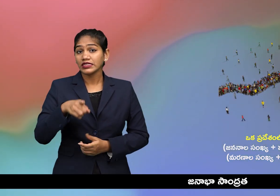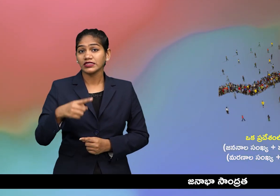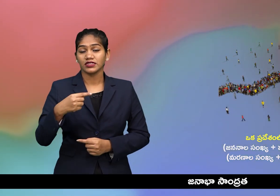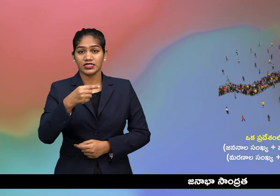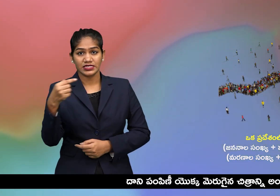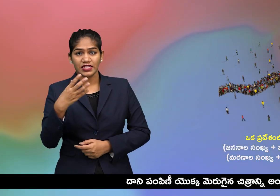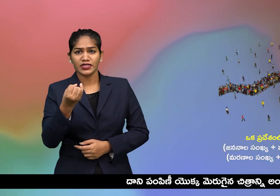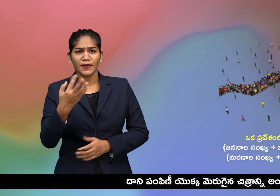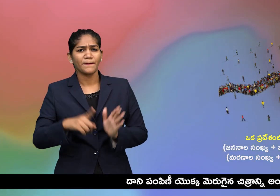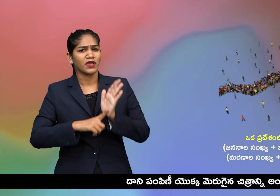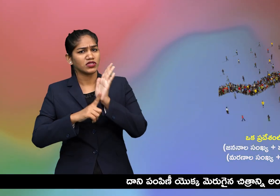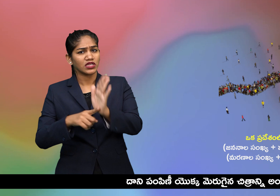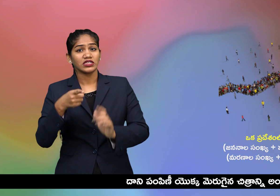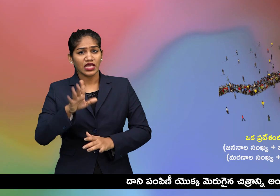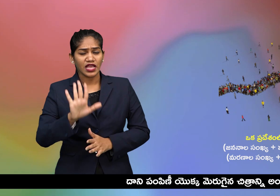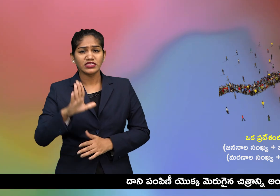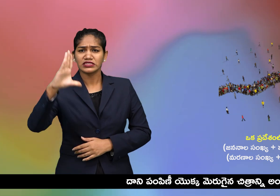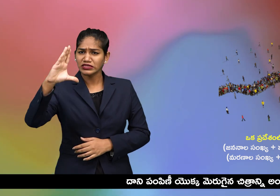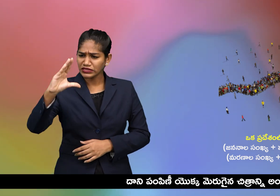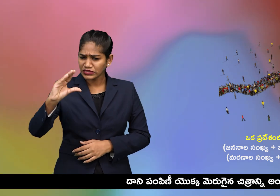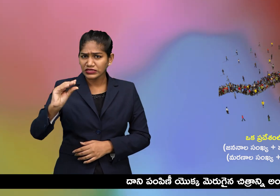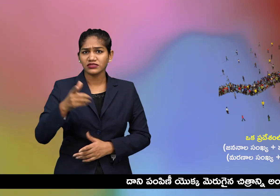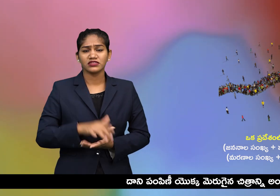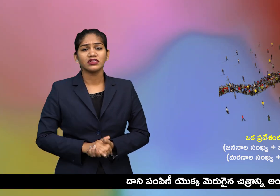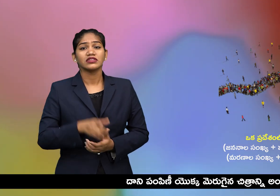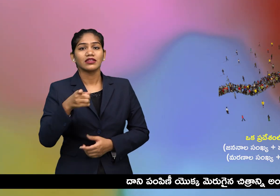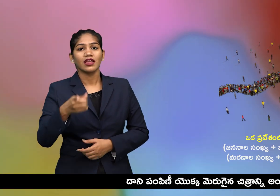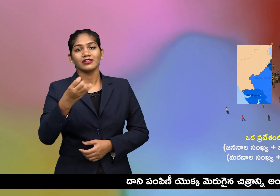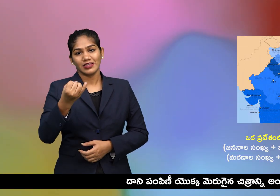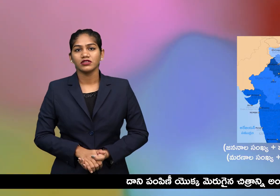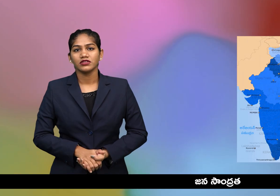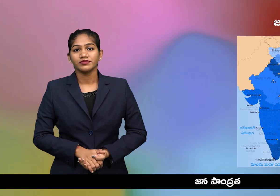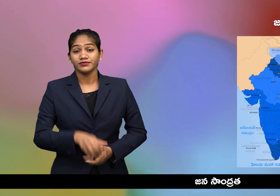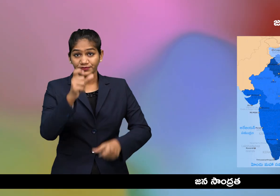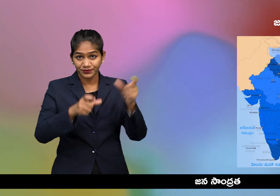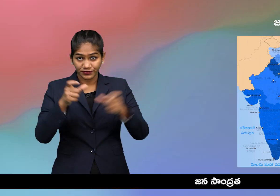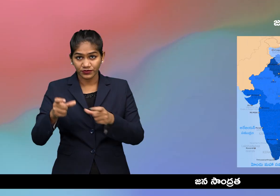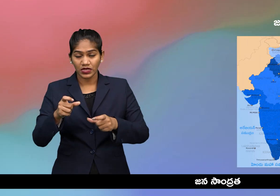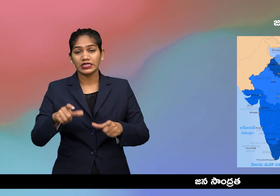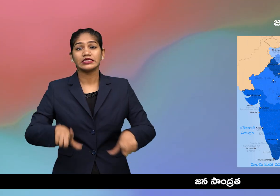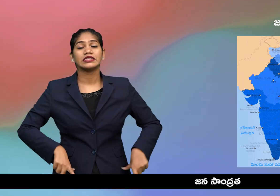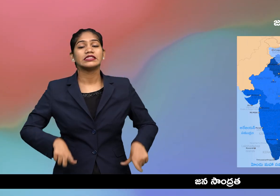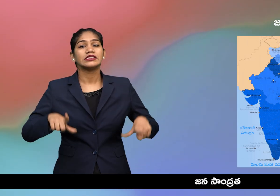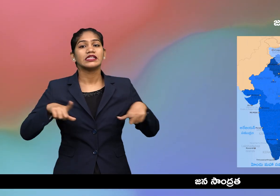జనసాంద్రత దాని పంపిణీ యొక్క మెరుగైన చిత్రాన్ని అందిస్తుంది. జనాభా సాంద్రత